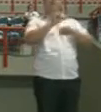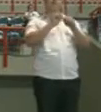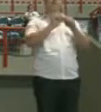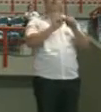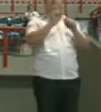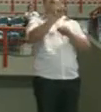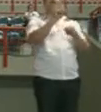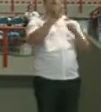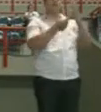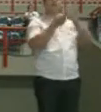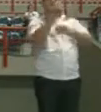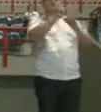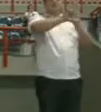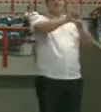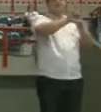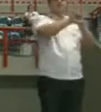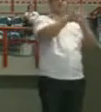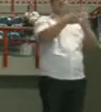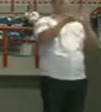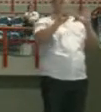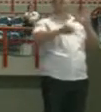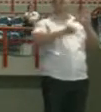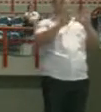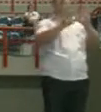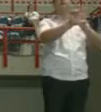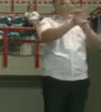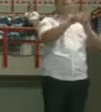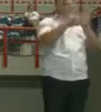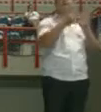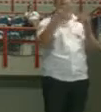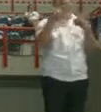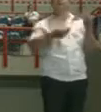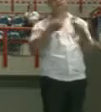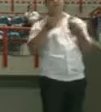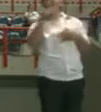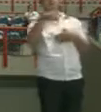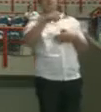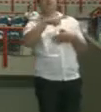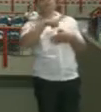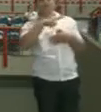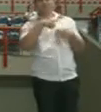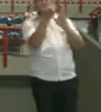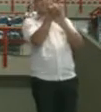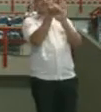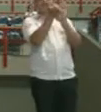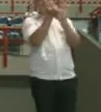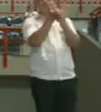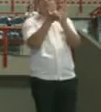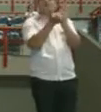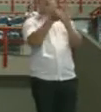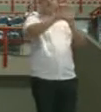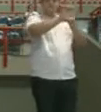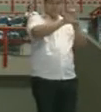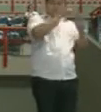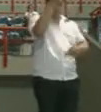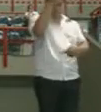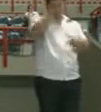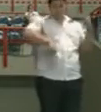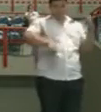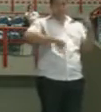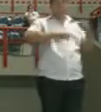uma lei concomitante, gente, ali, lado a lado. É criado a lei que proíbe o